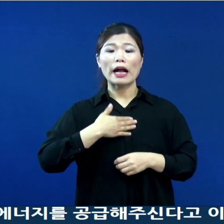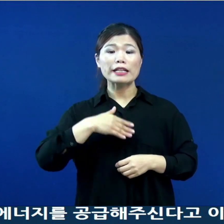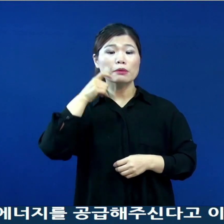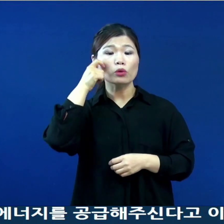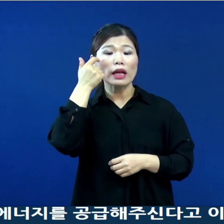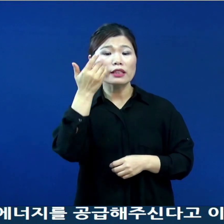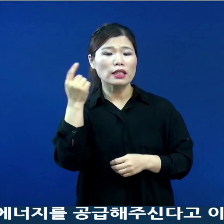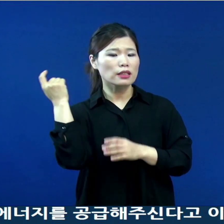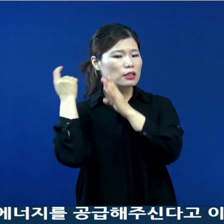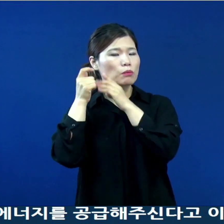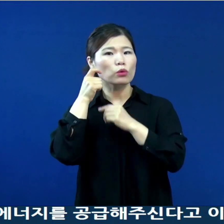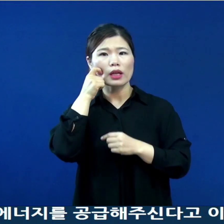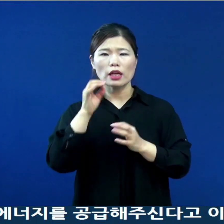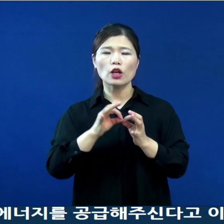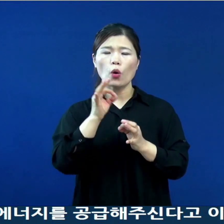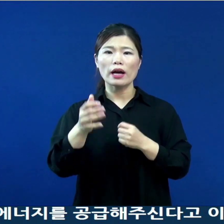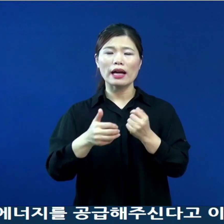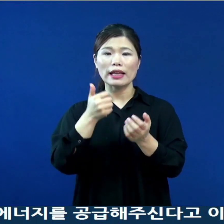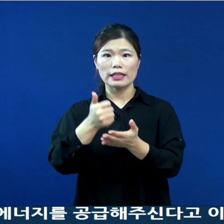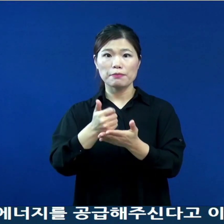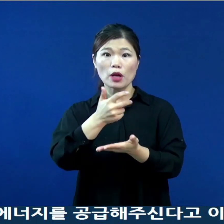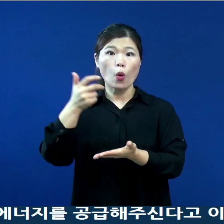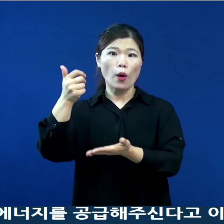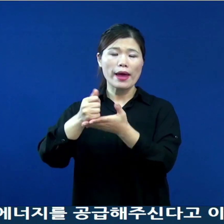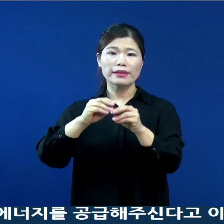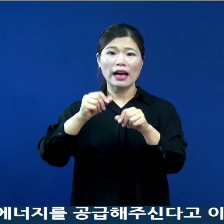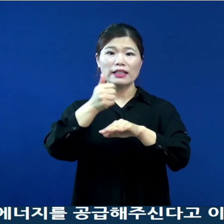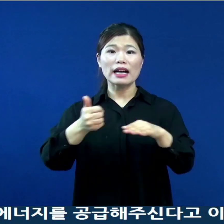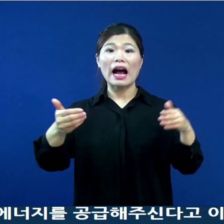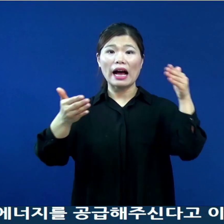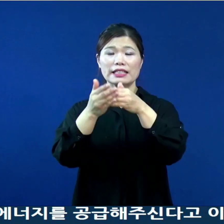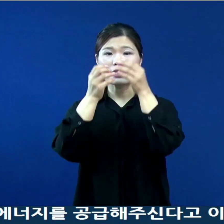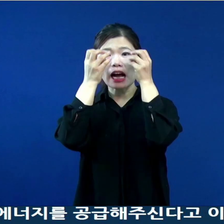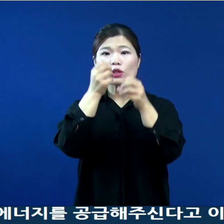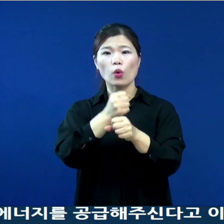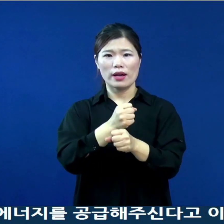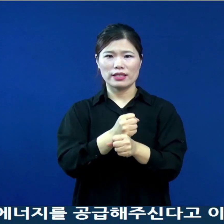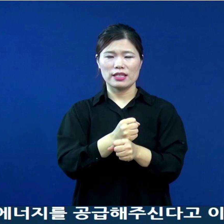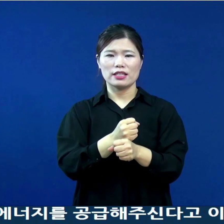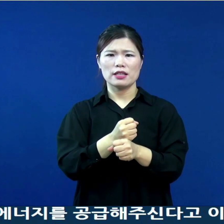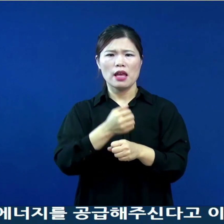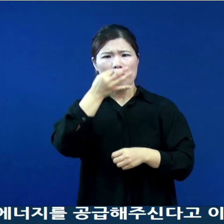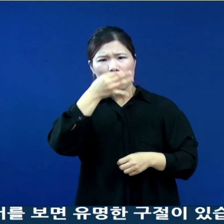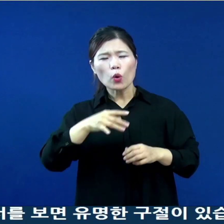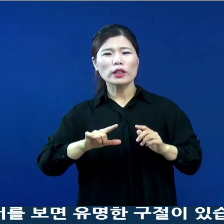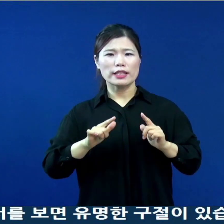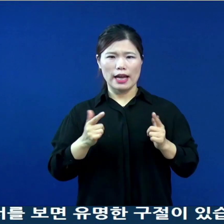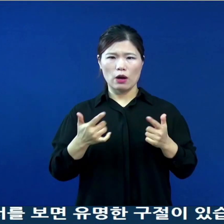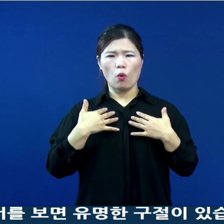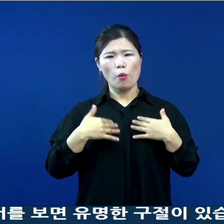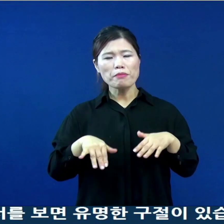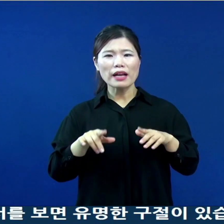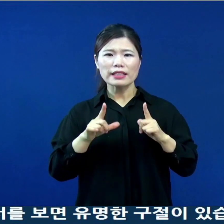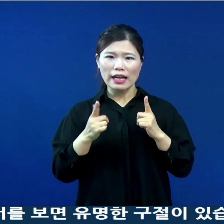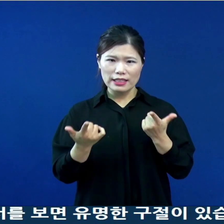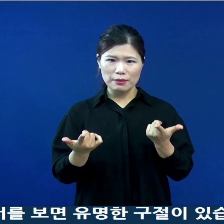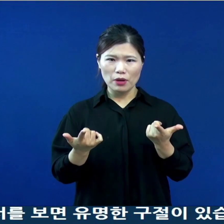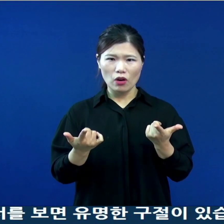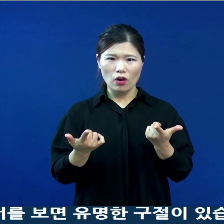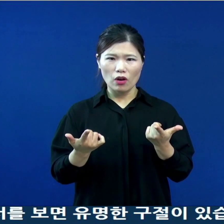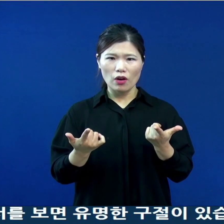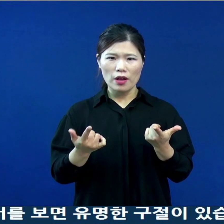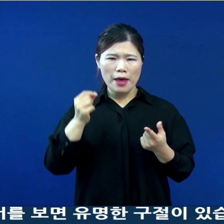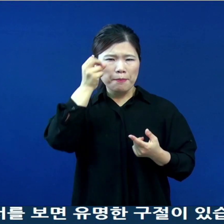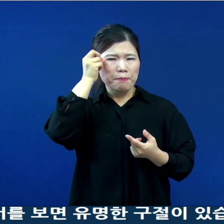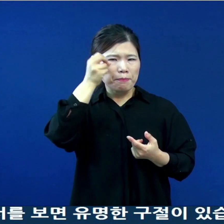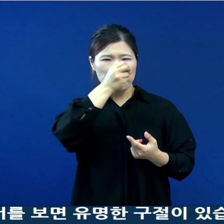듣지 못하였느냐, 영원하신 하나님 여호와 땅 끝까지 창조하시는 이는 피곤하지 않으시며 곤비하지 않으시며